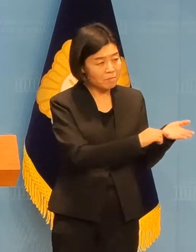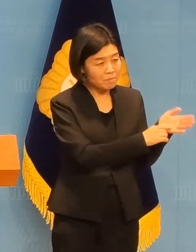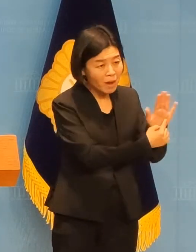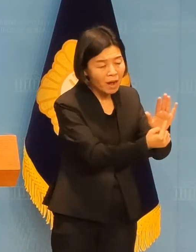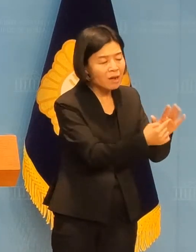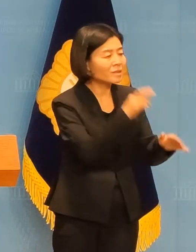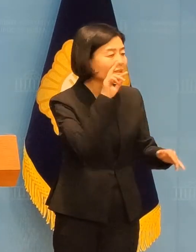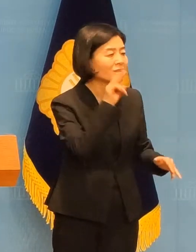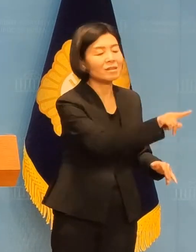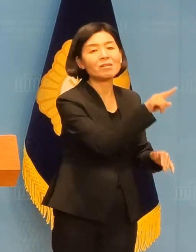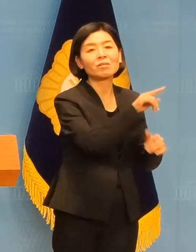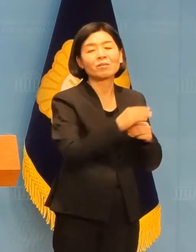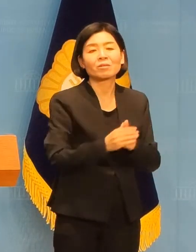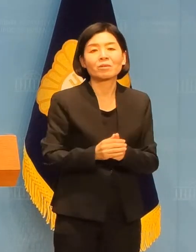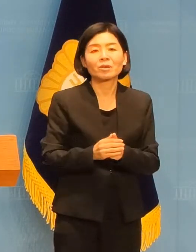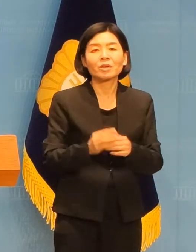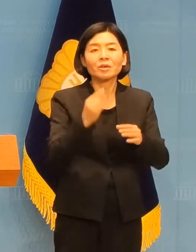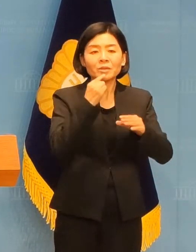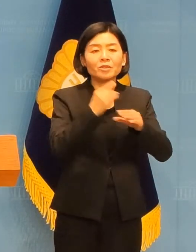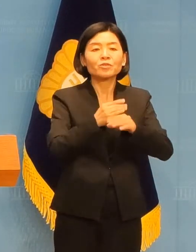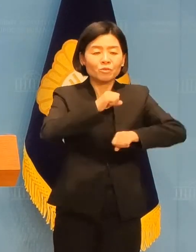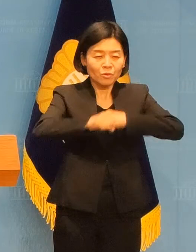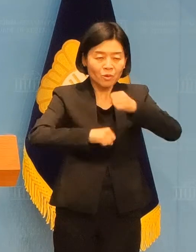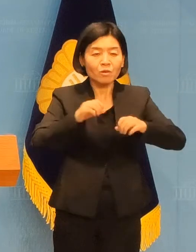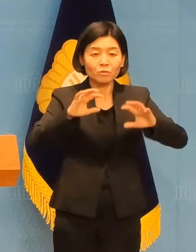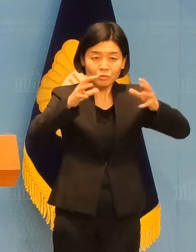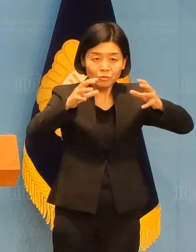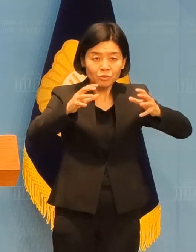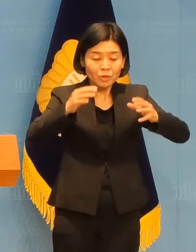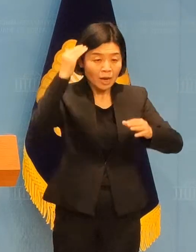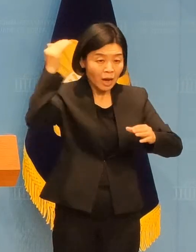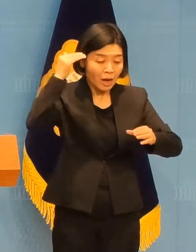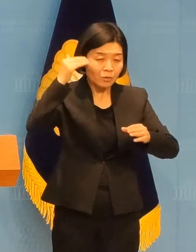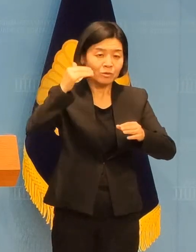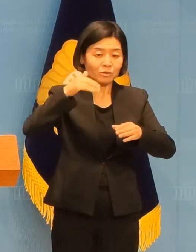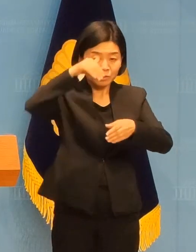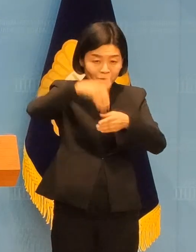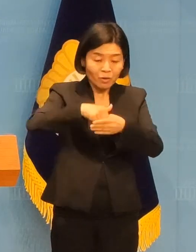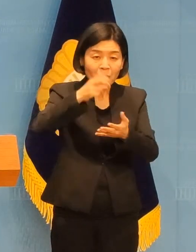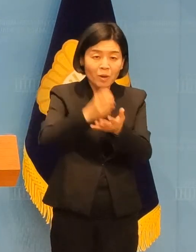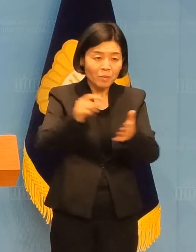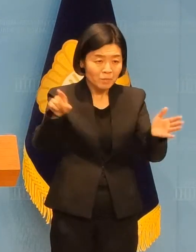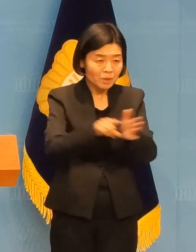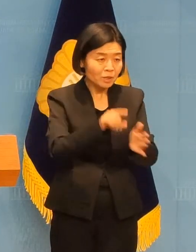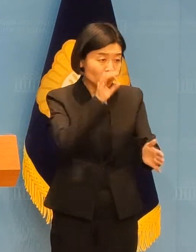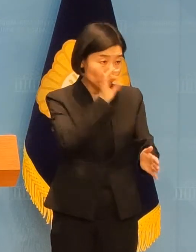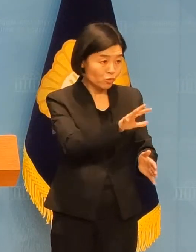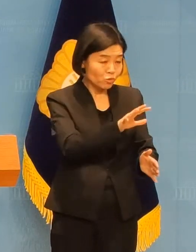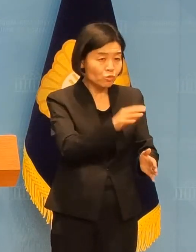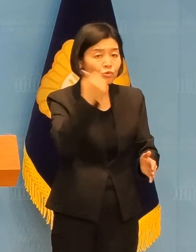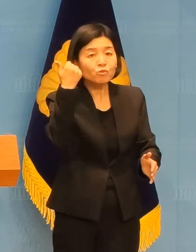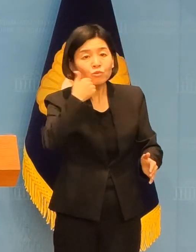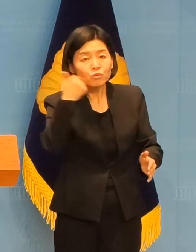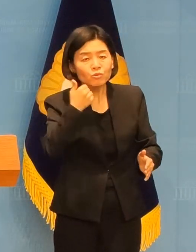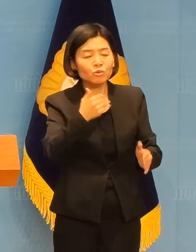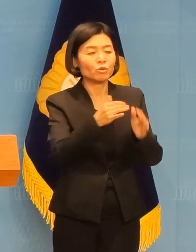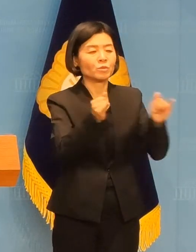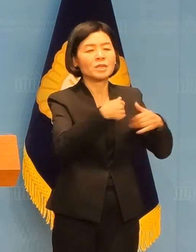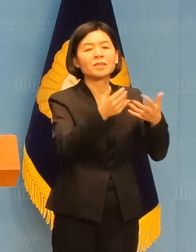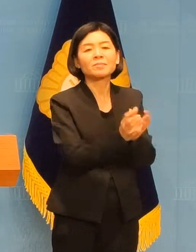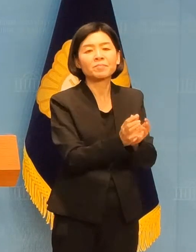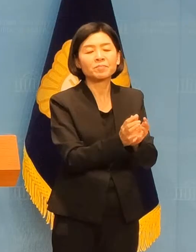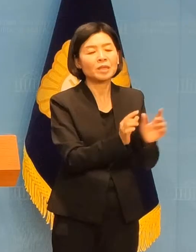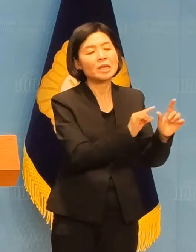틀려먹었습니다. 민주공화국 대한민국의 선거제도를 믿지 못하는 것은 오직 국민의힘과 일부 음모론자들